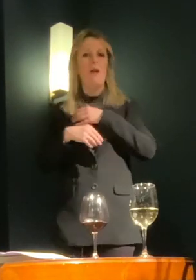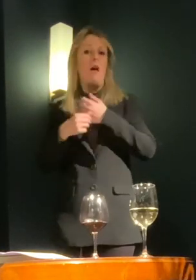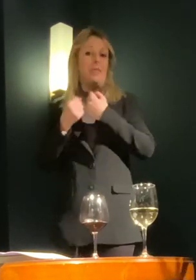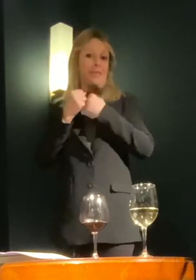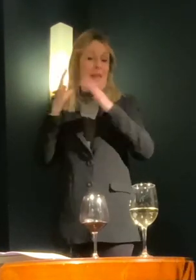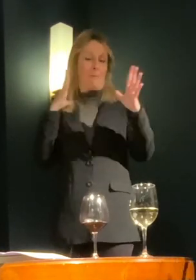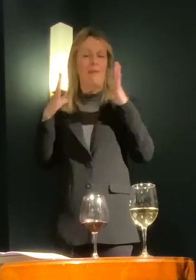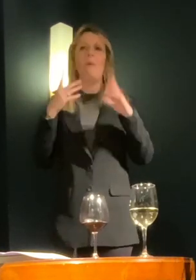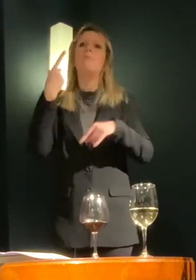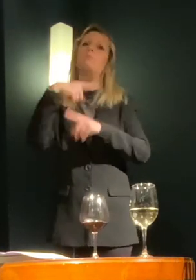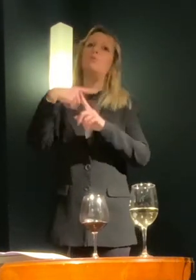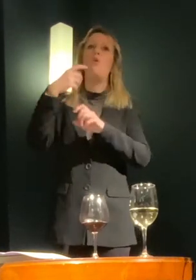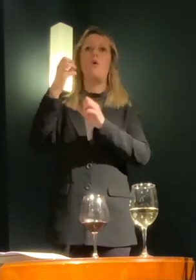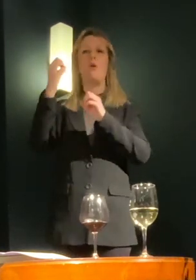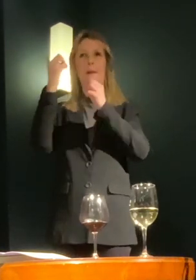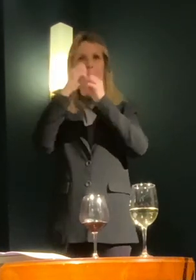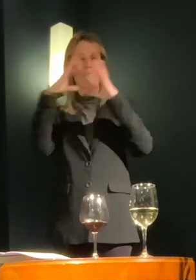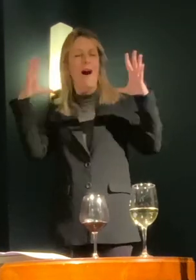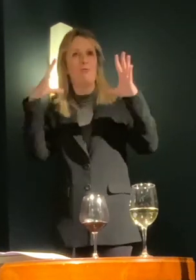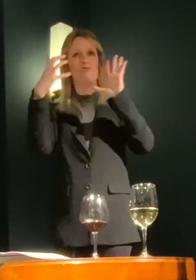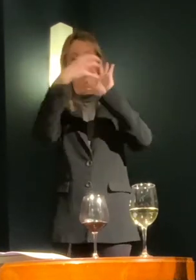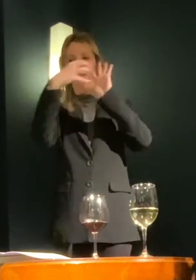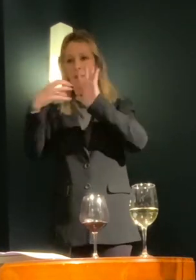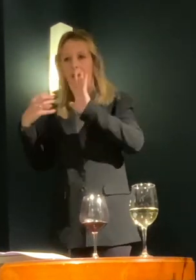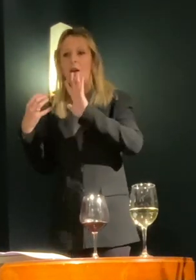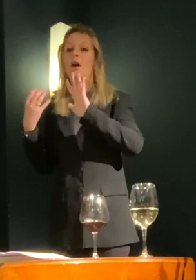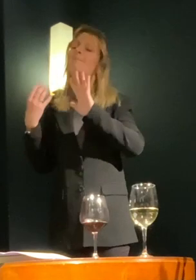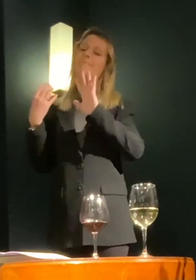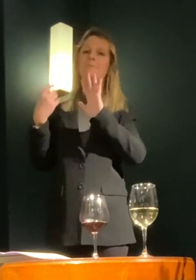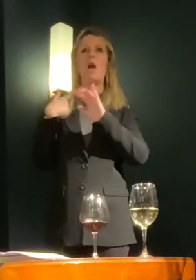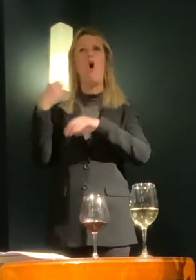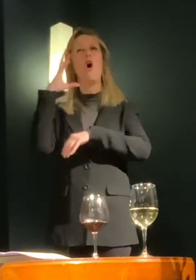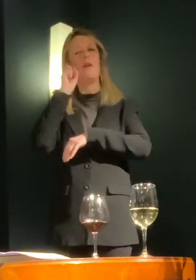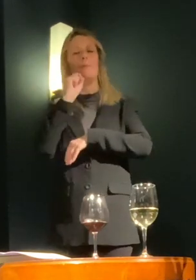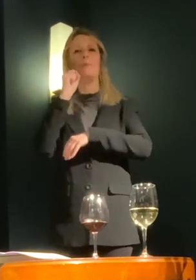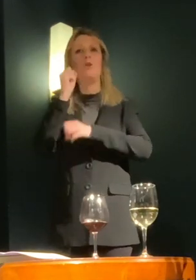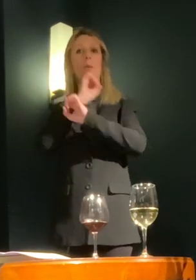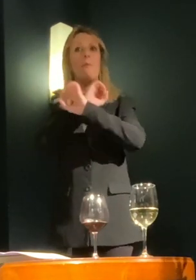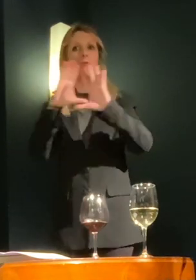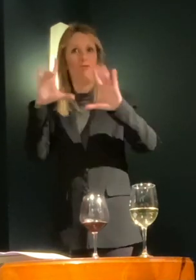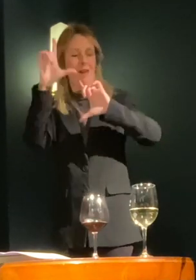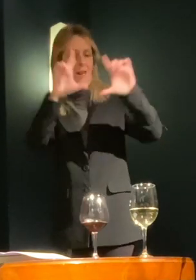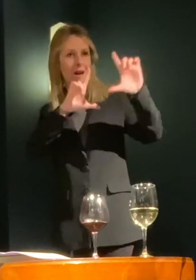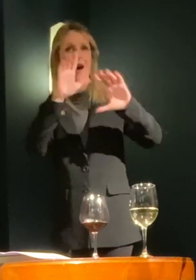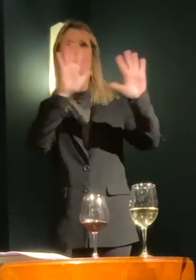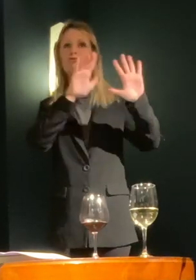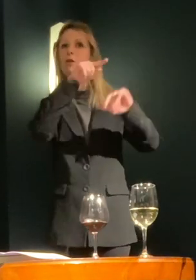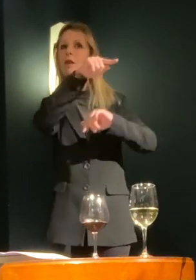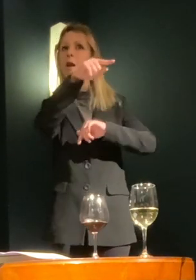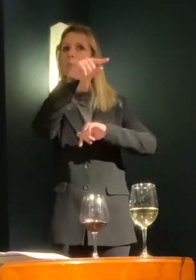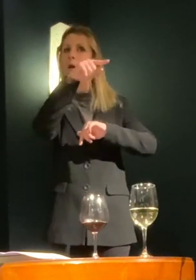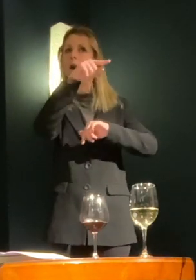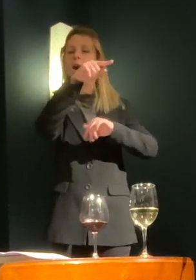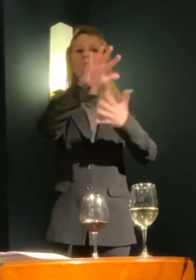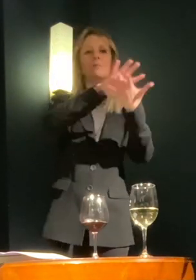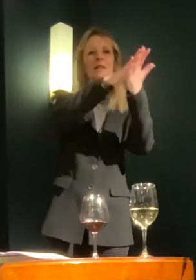per immagini, no, anche lì mi sono reso conto che poi in realtà mi piaceva raccontare quella magia e vedere le parole che